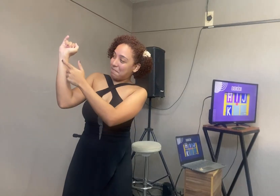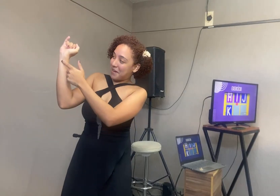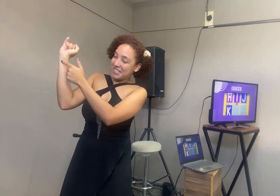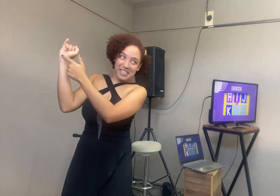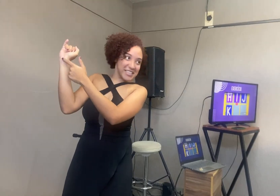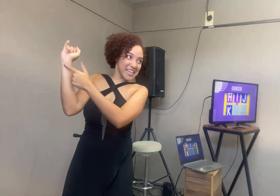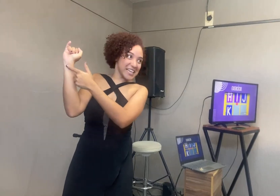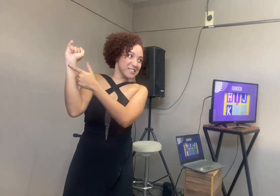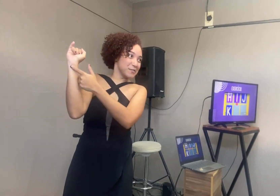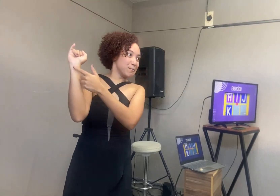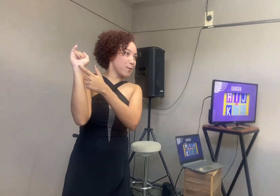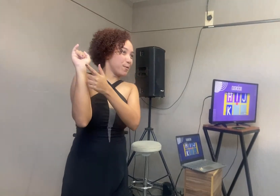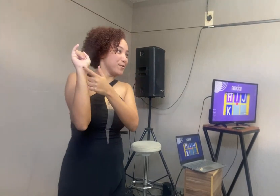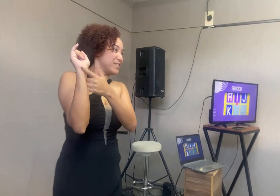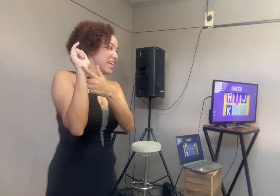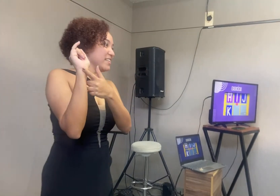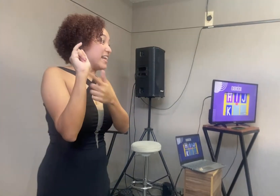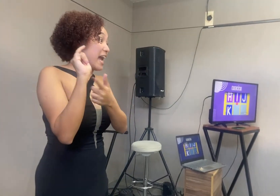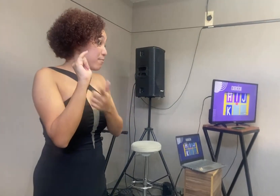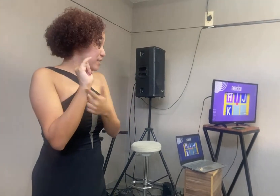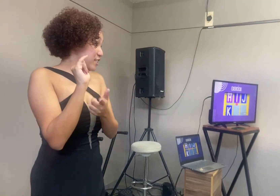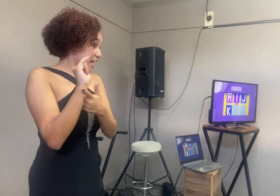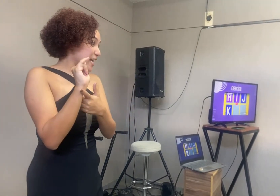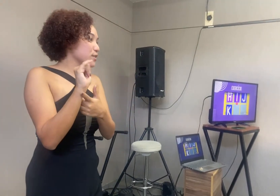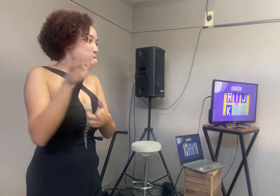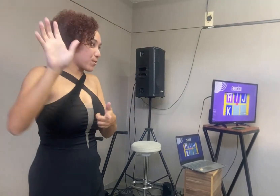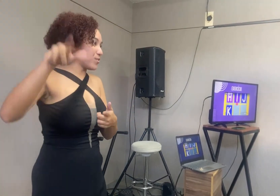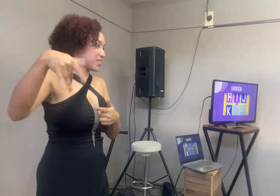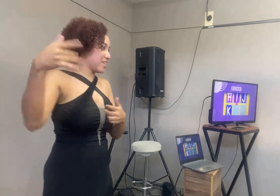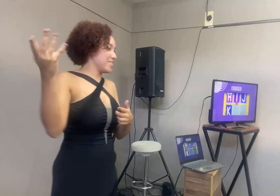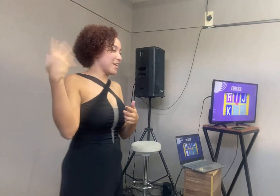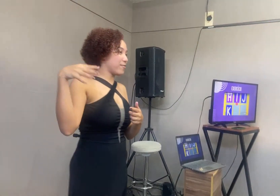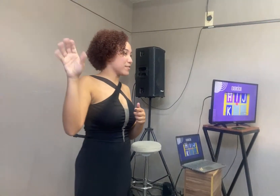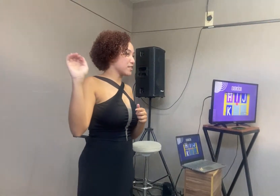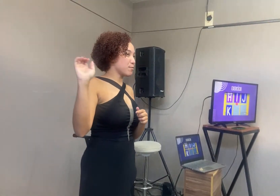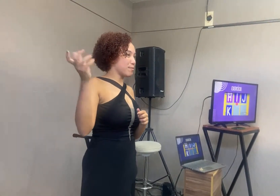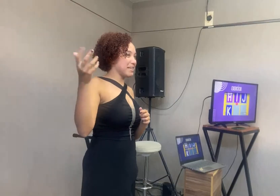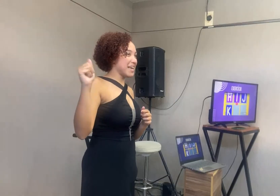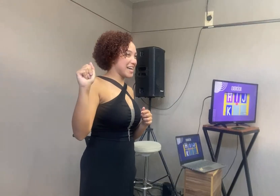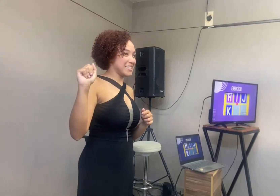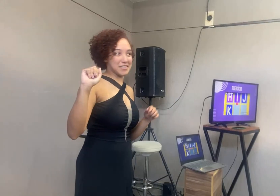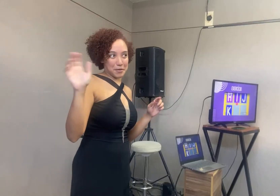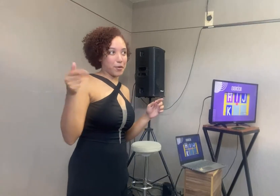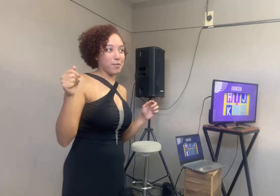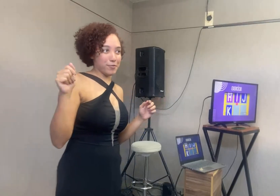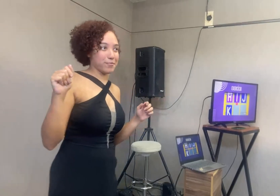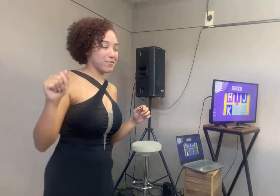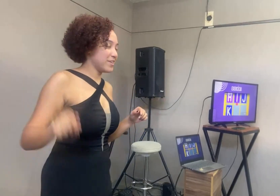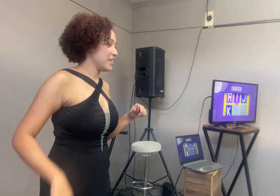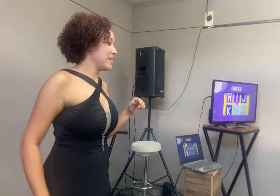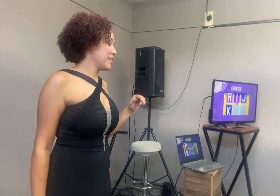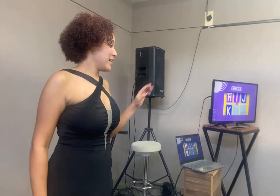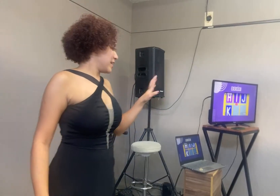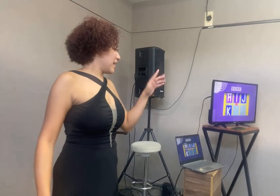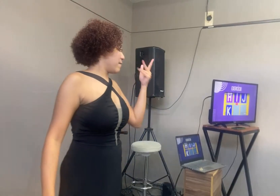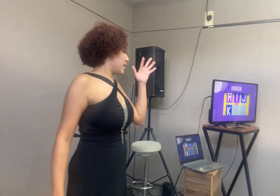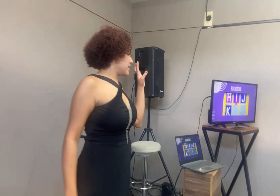mais inchado. O meu punho direito, ele abre direto por conta da falta de mobilidade, isso é comum.